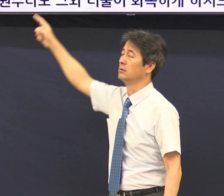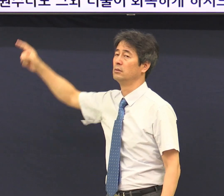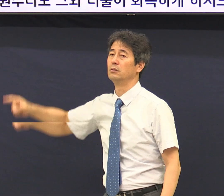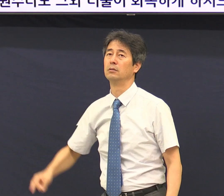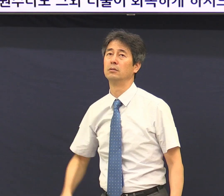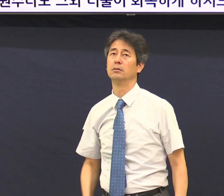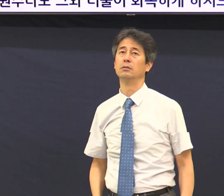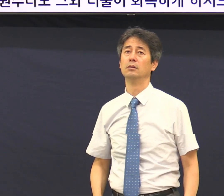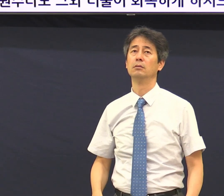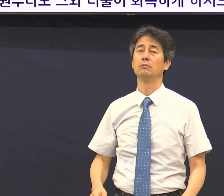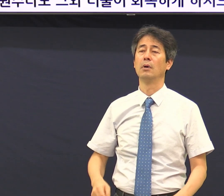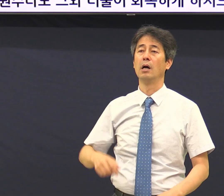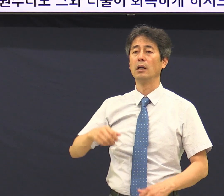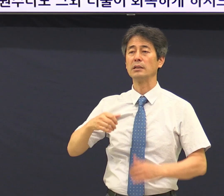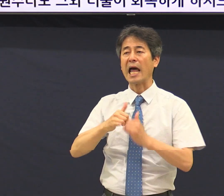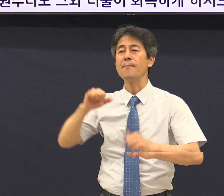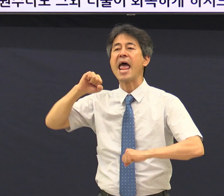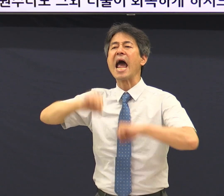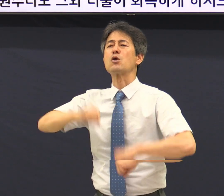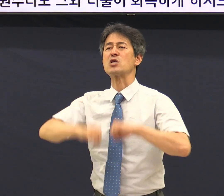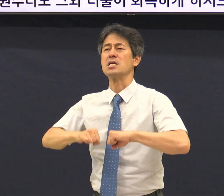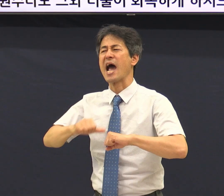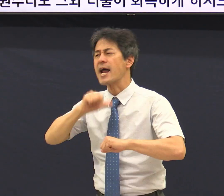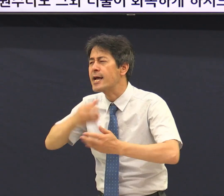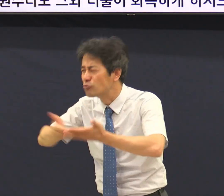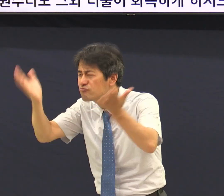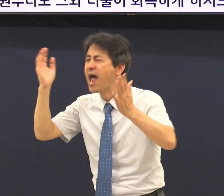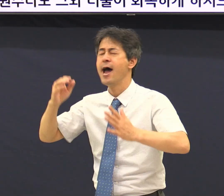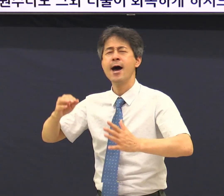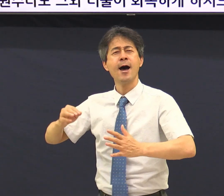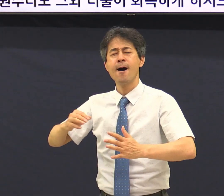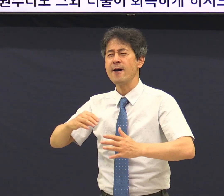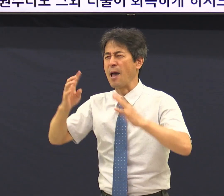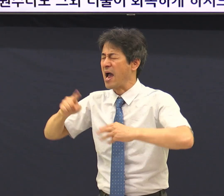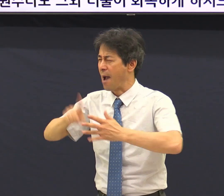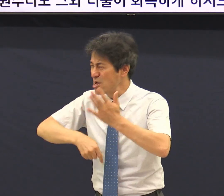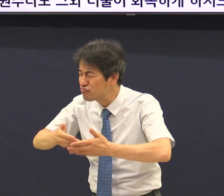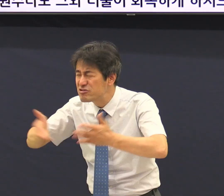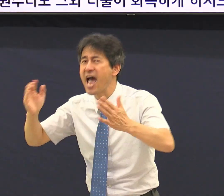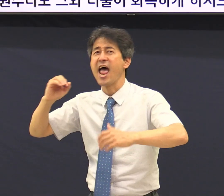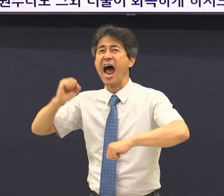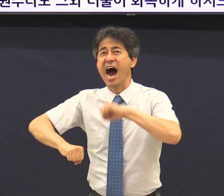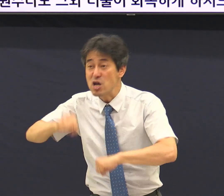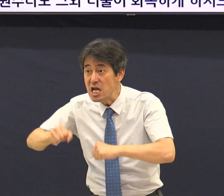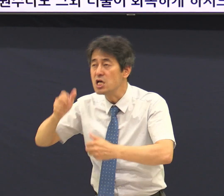사람의 행위가 여호와를 기쁘시게 하면 이라는 의미입니다. 그가